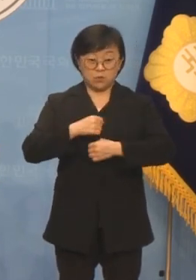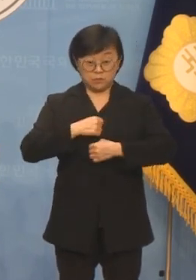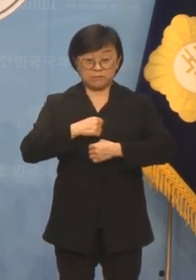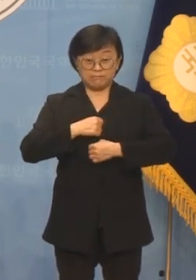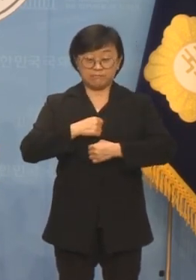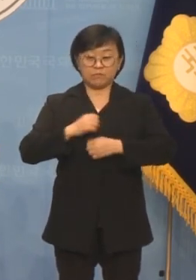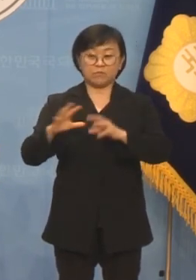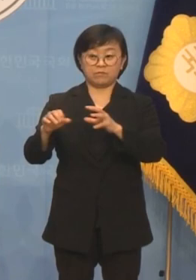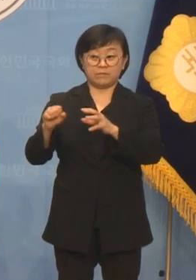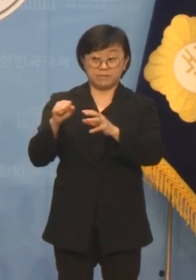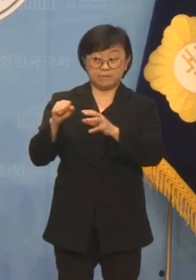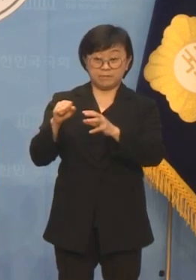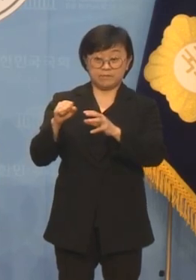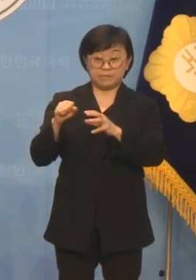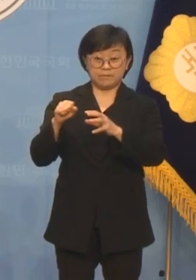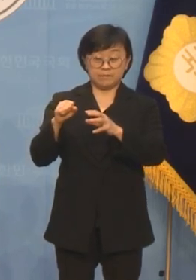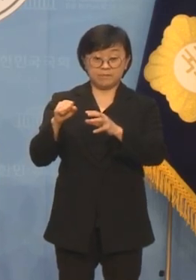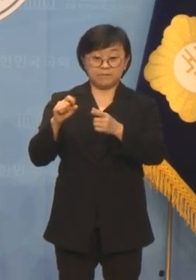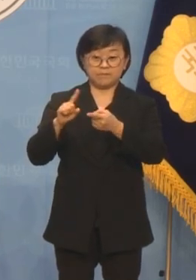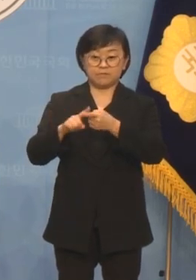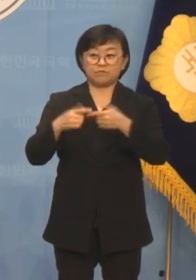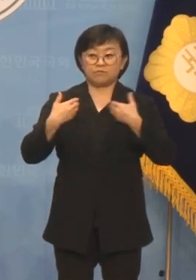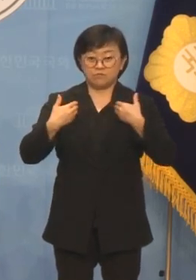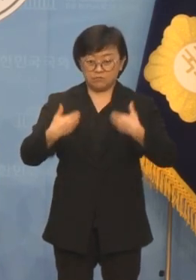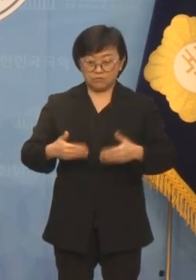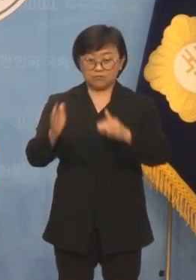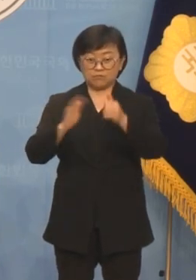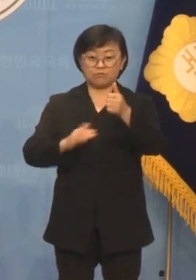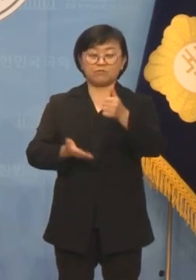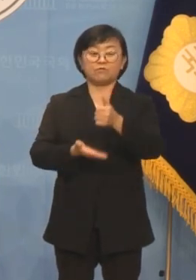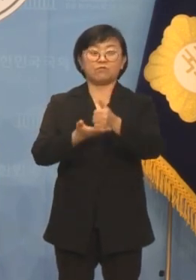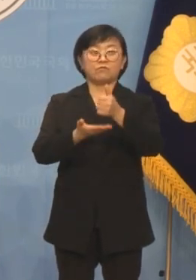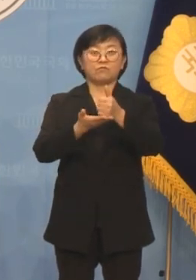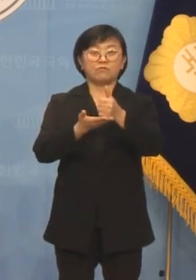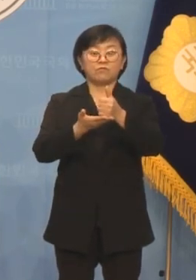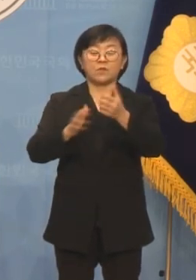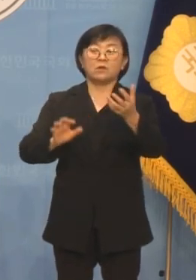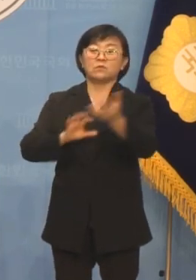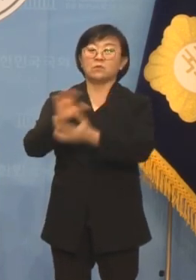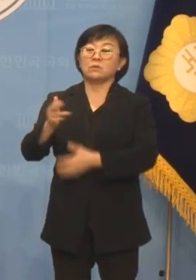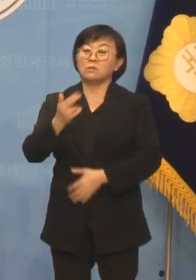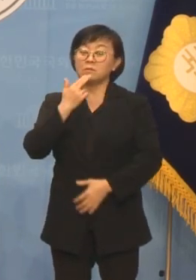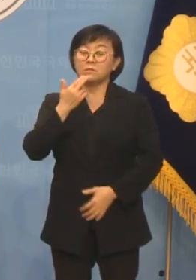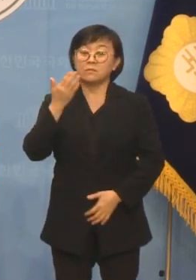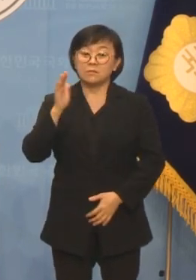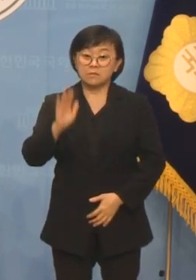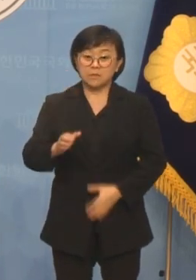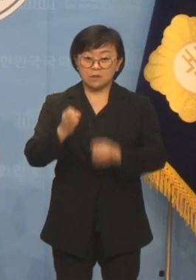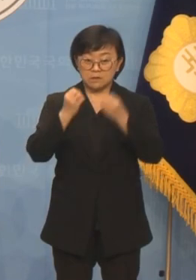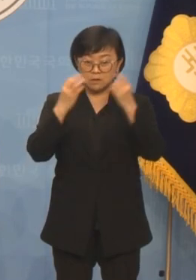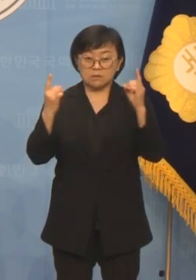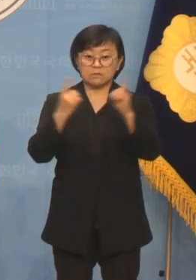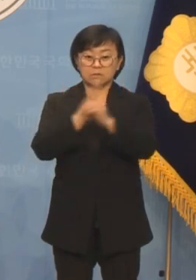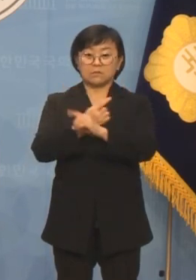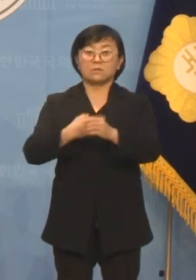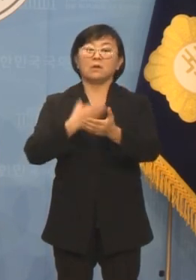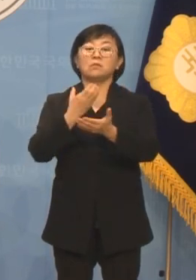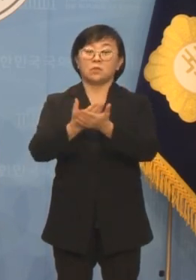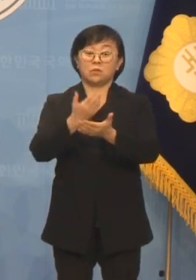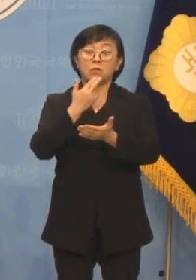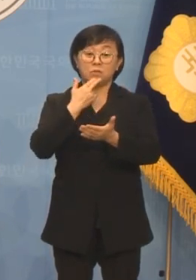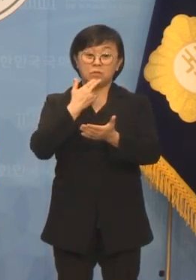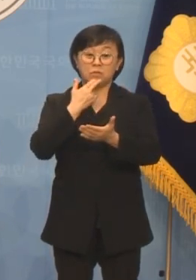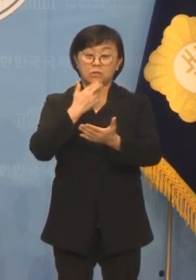듯한 국민의힘은 소위 조용한 공천으로 소란은 없으나 쇄신도 감동도